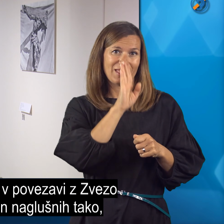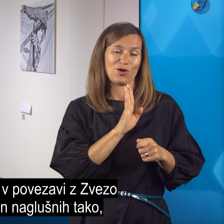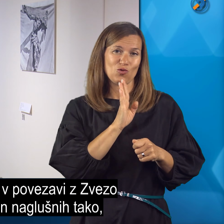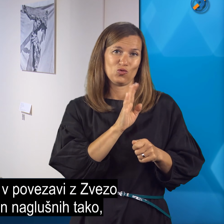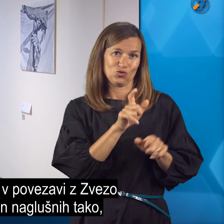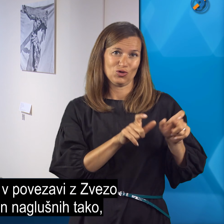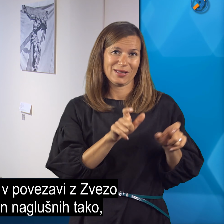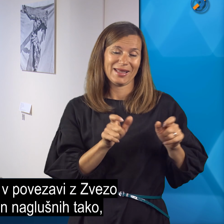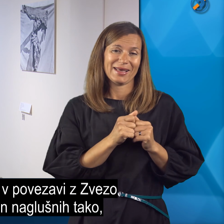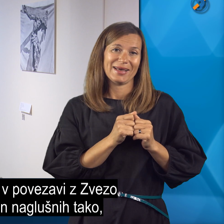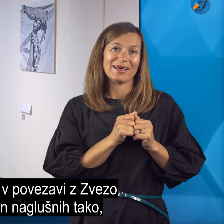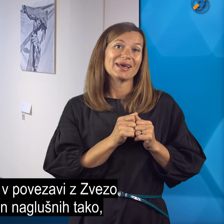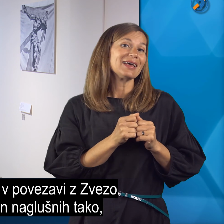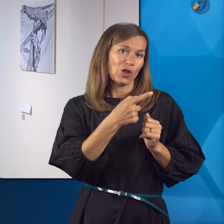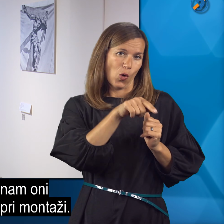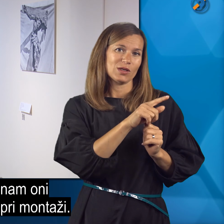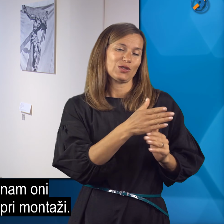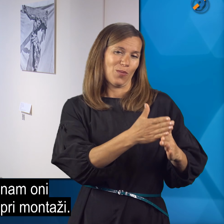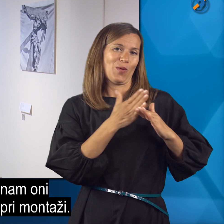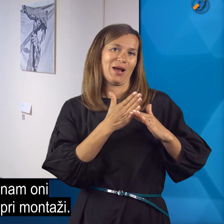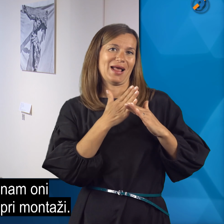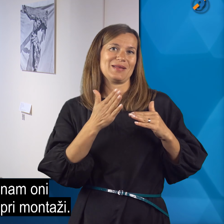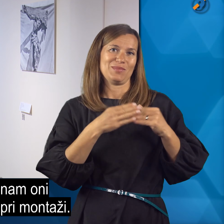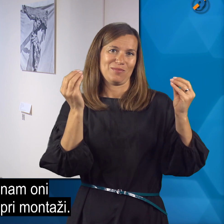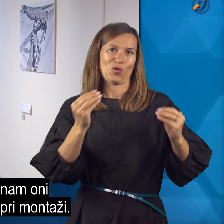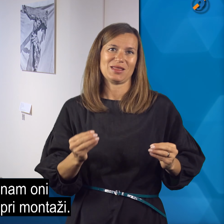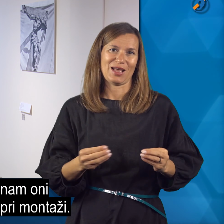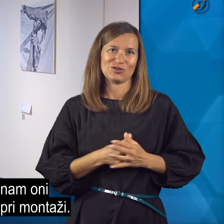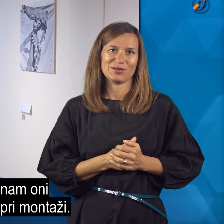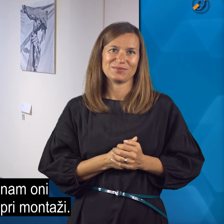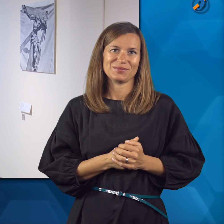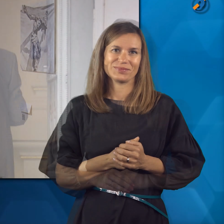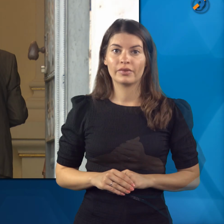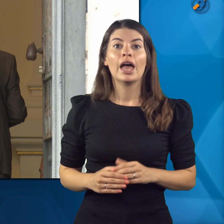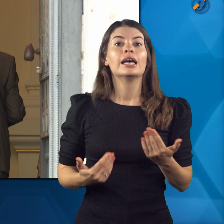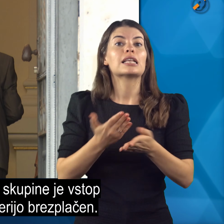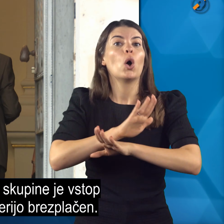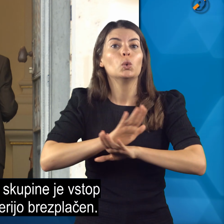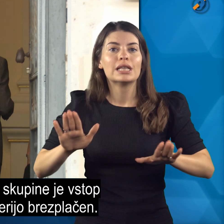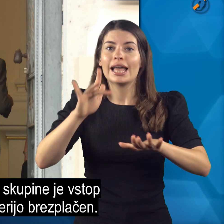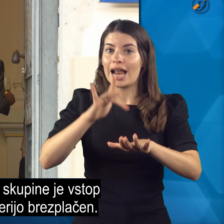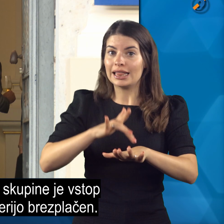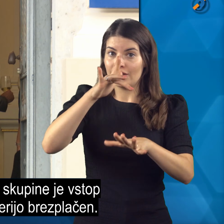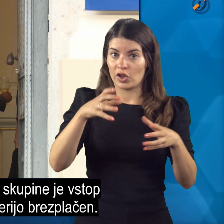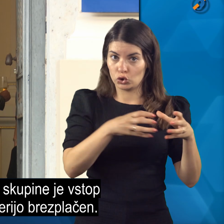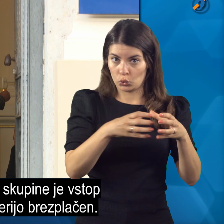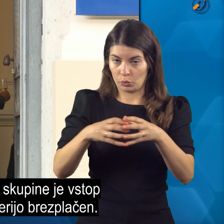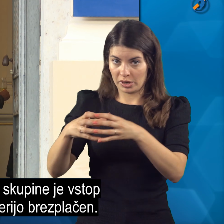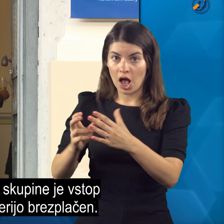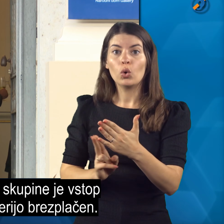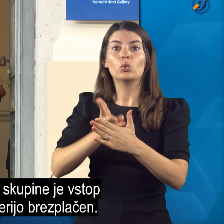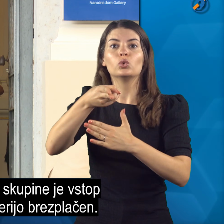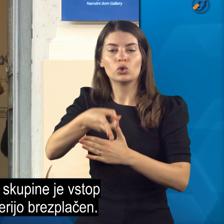društev gluhih in naglušnih, tako da so nam oni pomagali pri montaži. Za vse ranljive skupine je